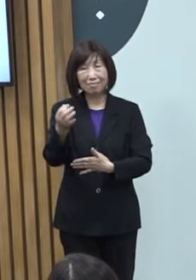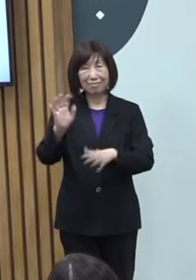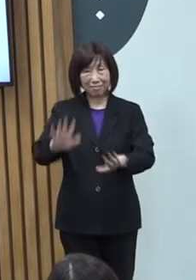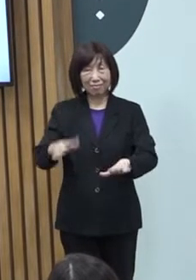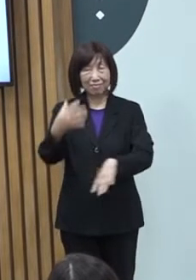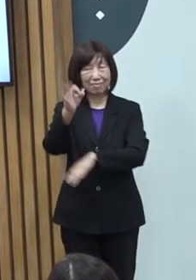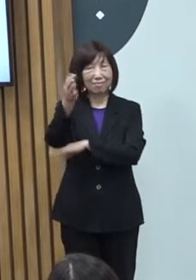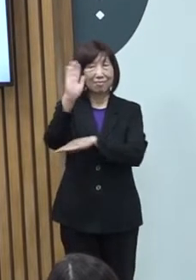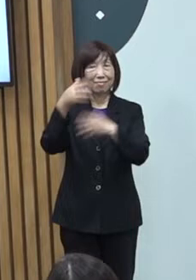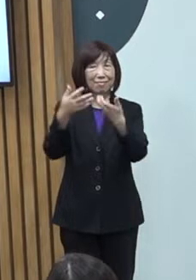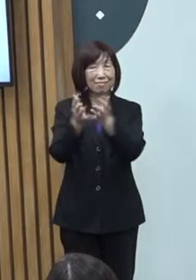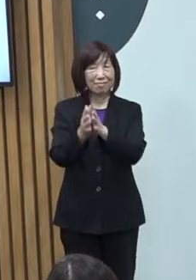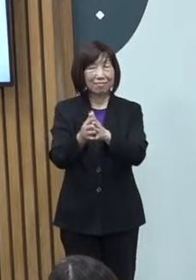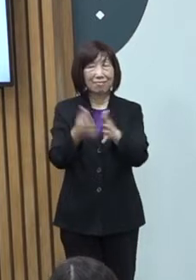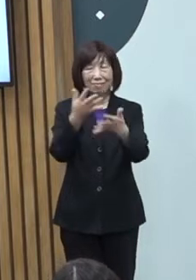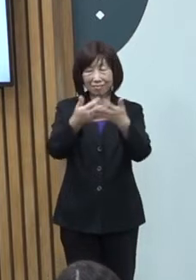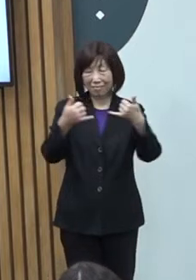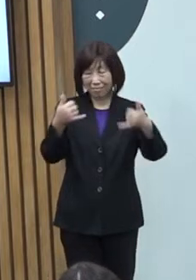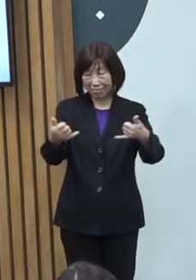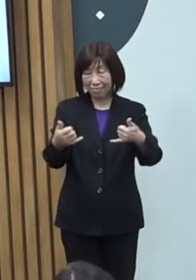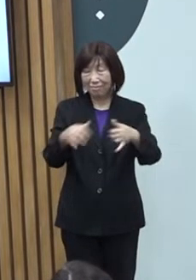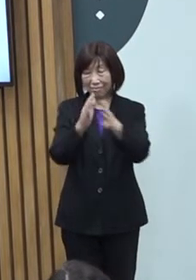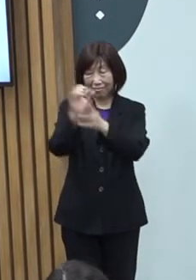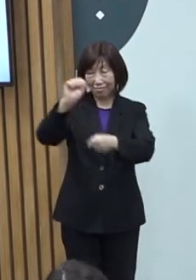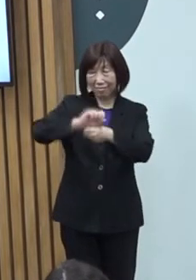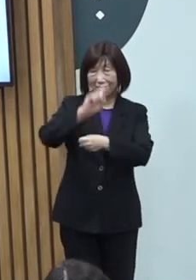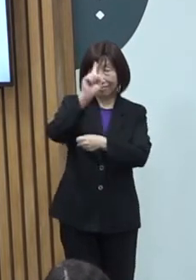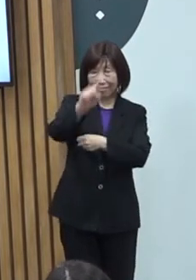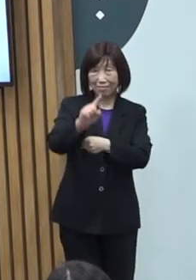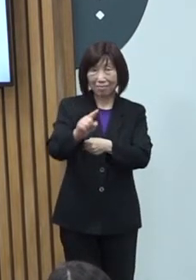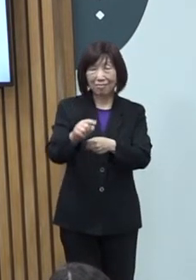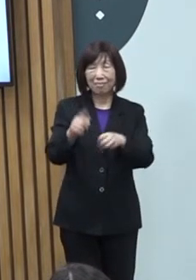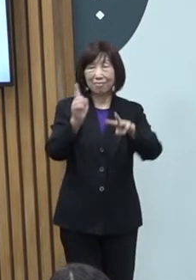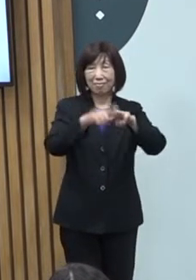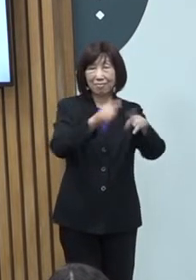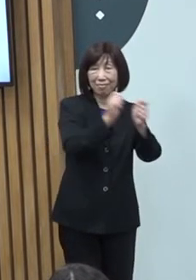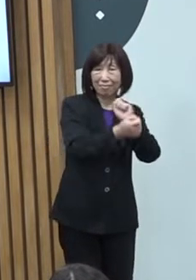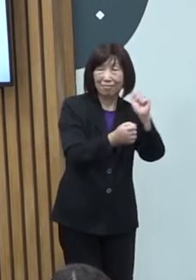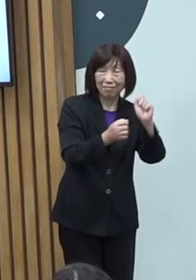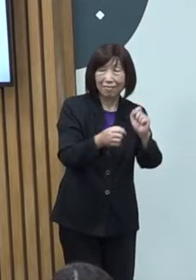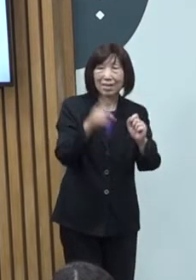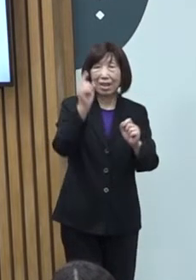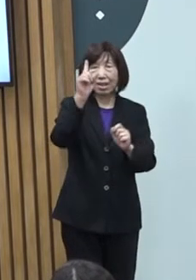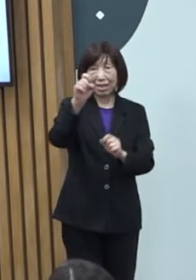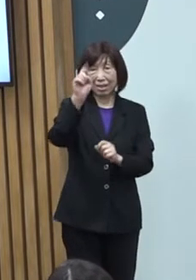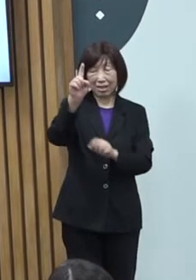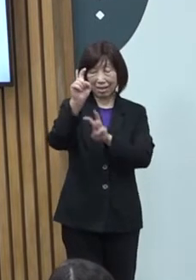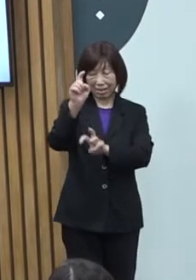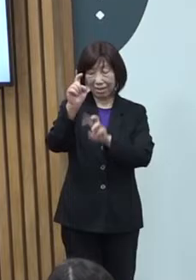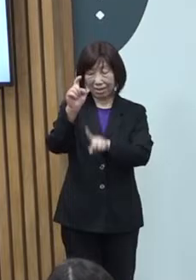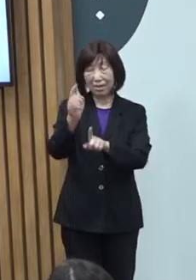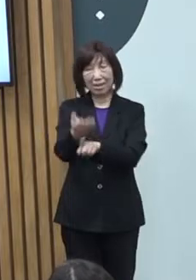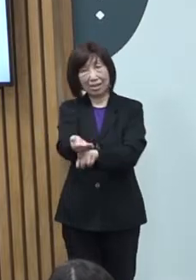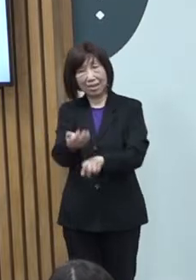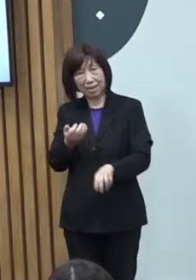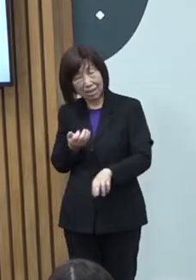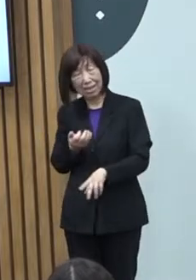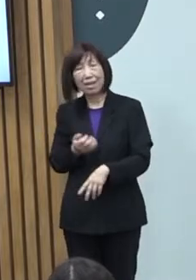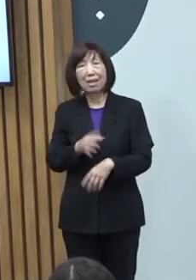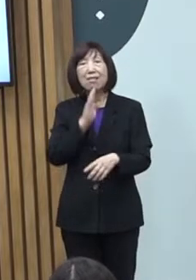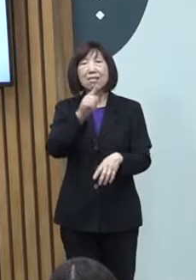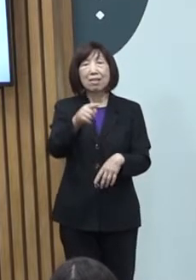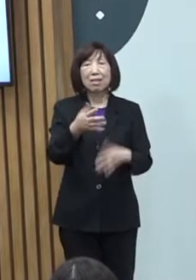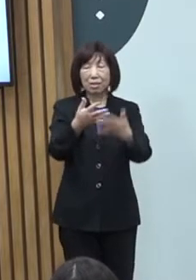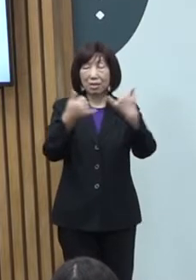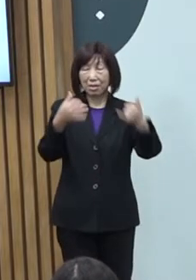线上缴纳本税跟滞纳金的服务。那只要在11月30日以前，车主都可以透过网